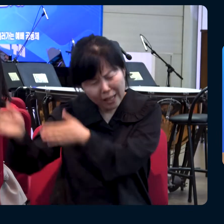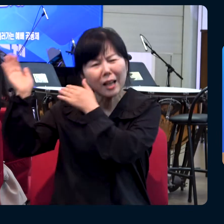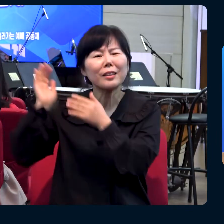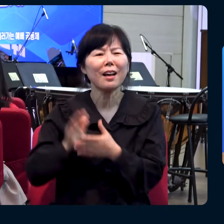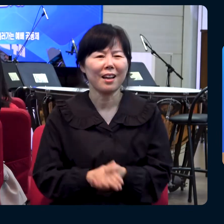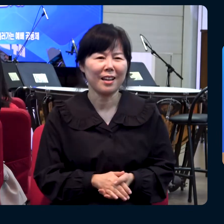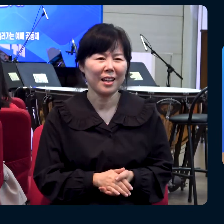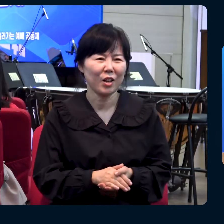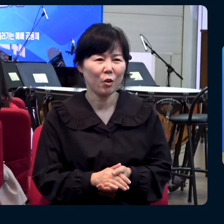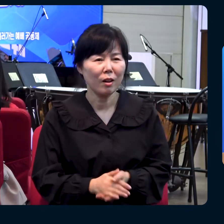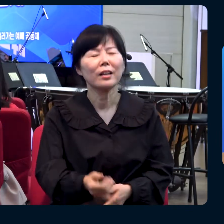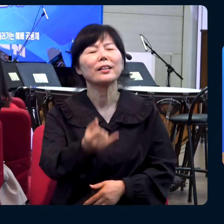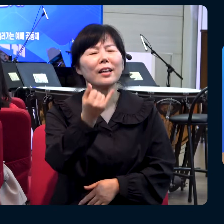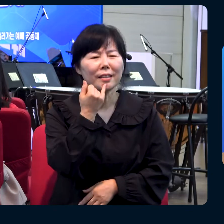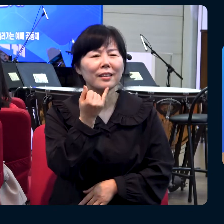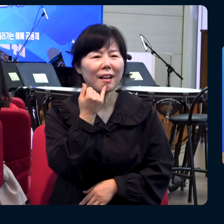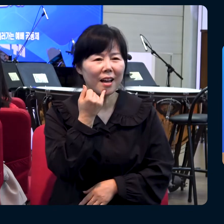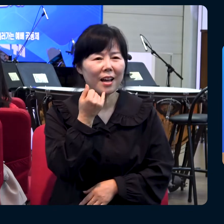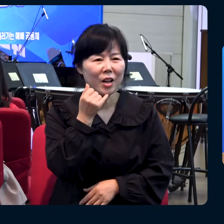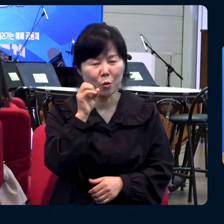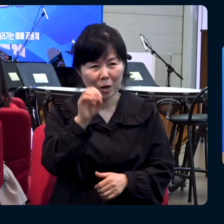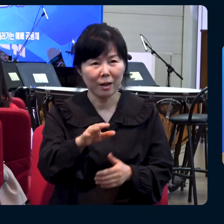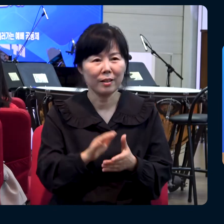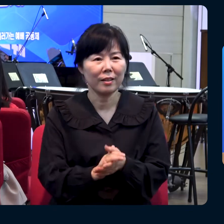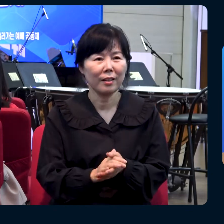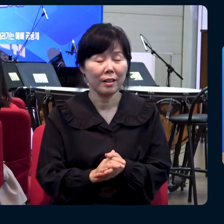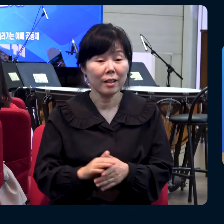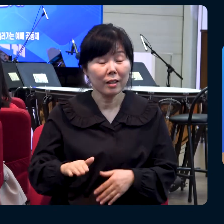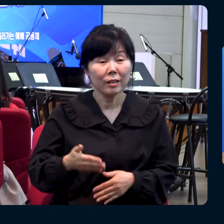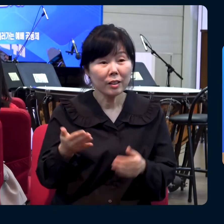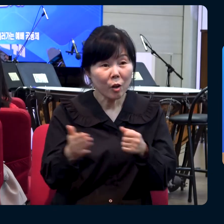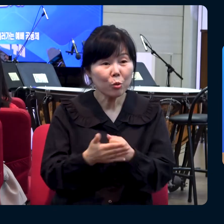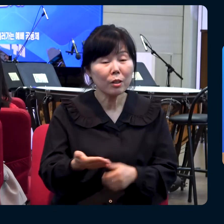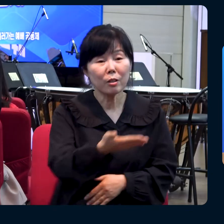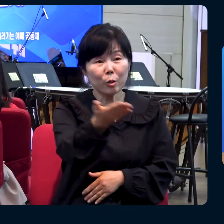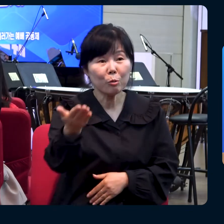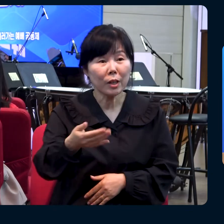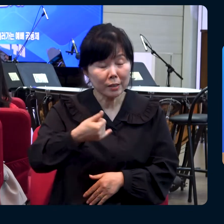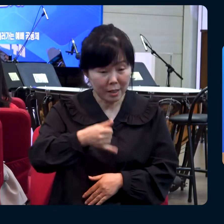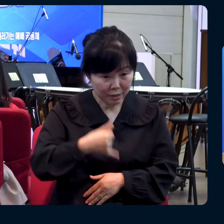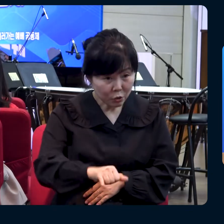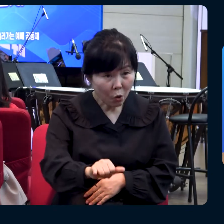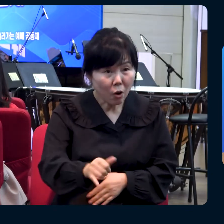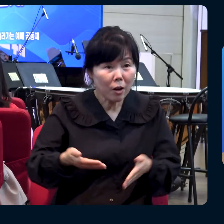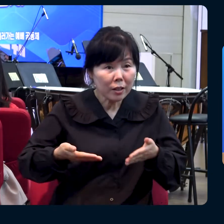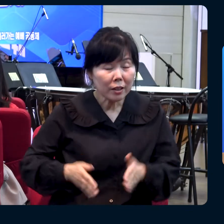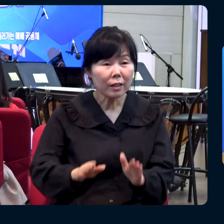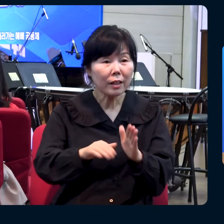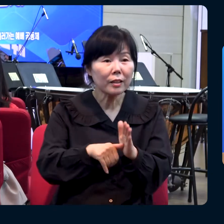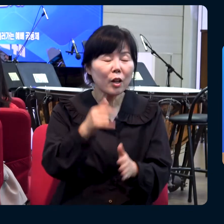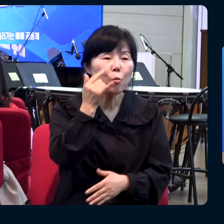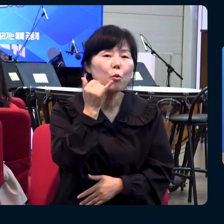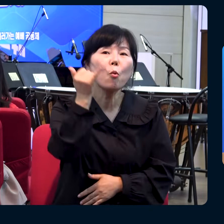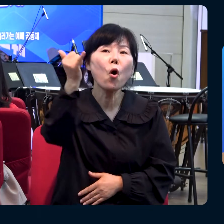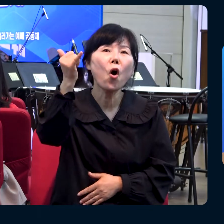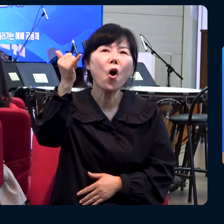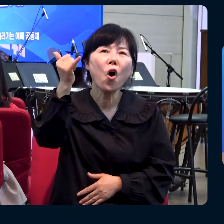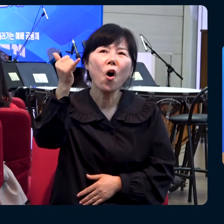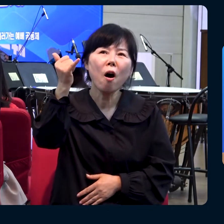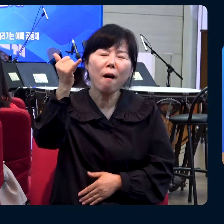자녀들은 태어날 때 한번 따라하실까요? 우리의 자녀들은 태어날 때 부모를